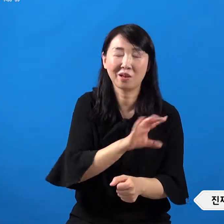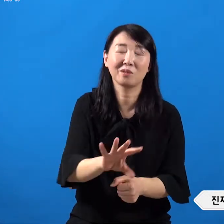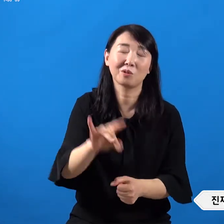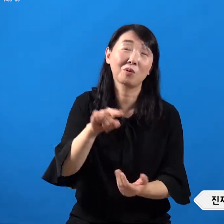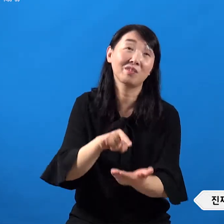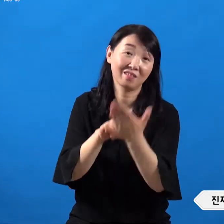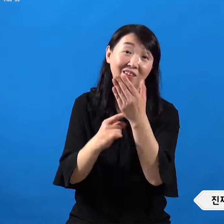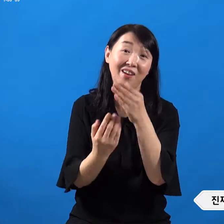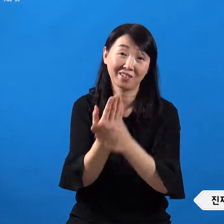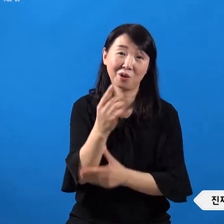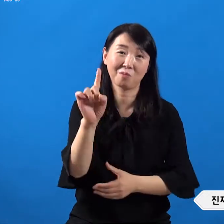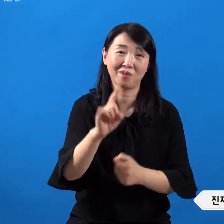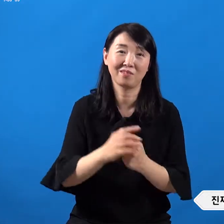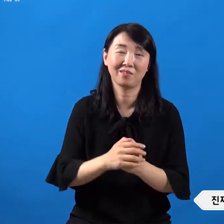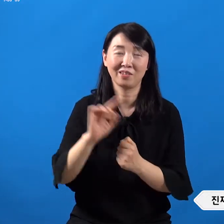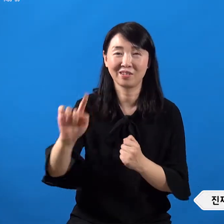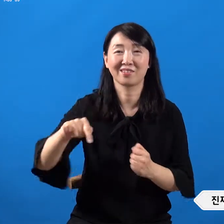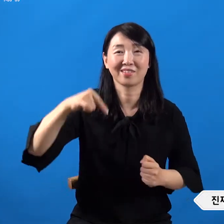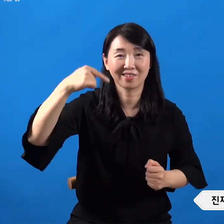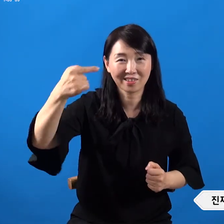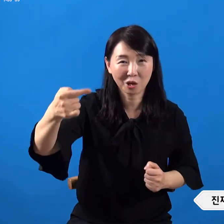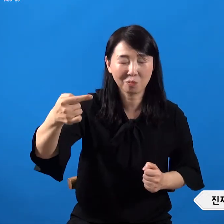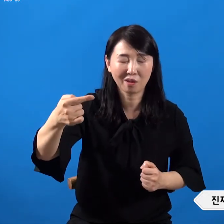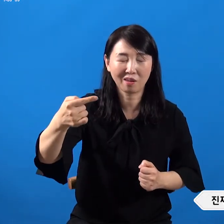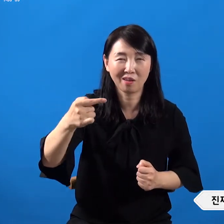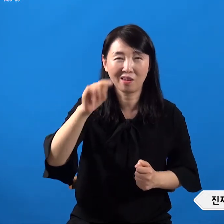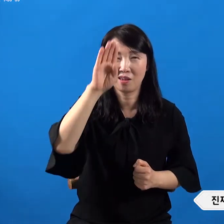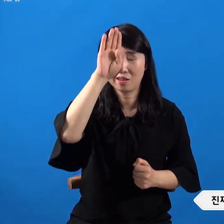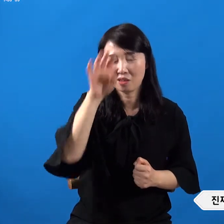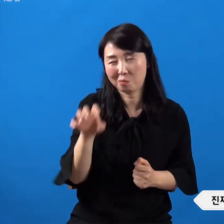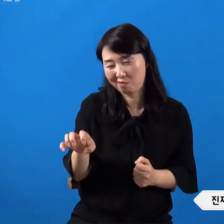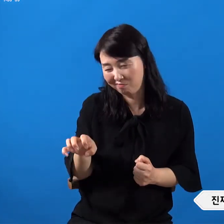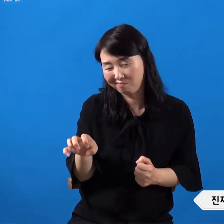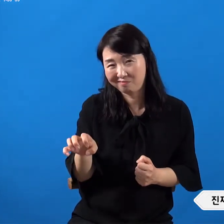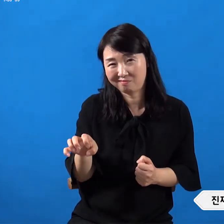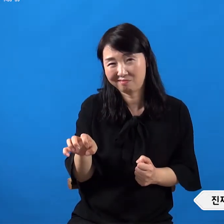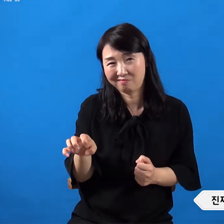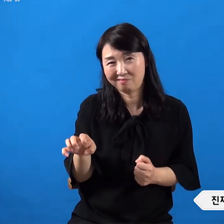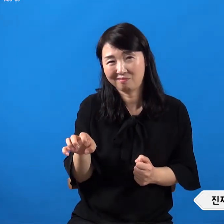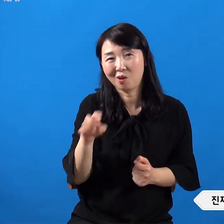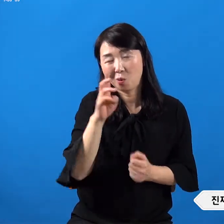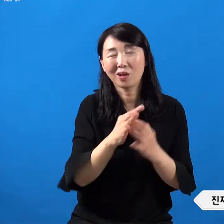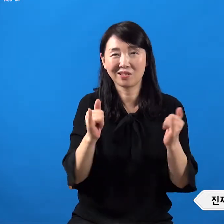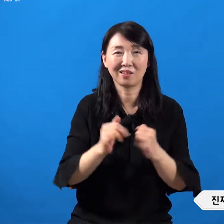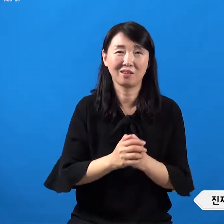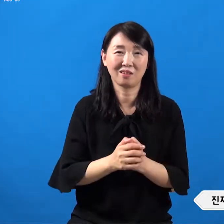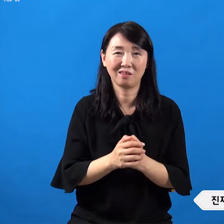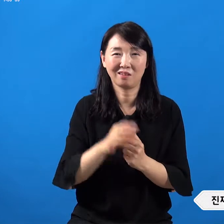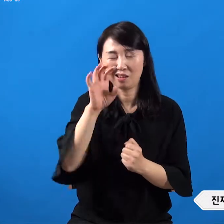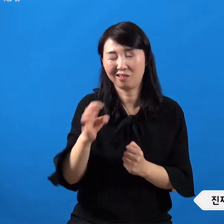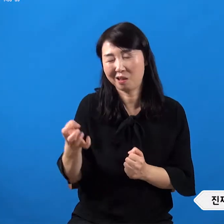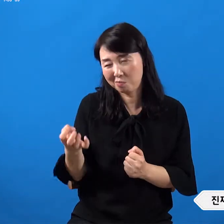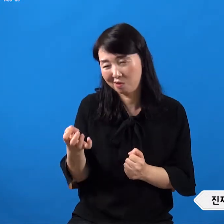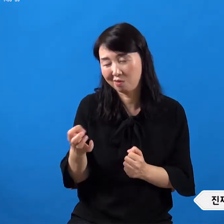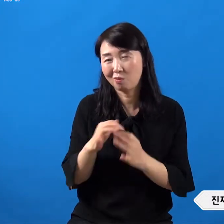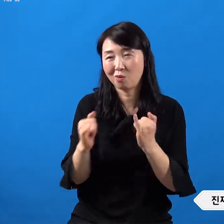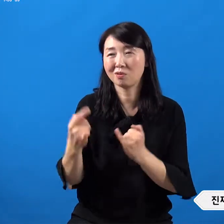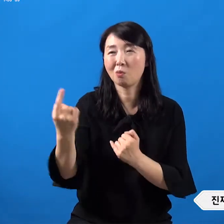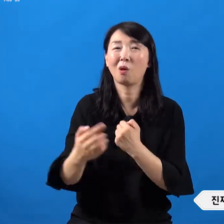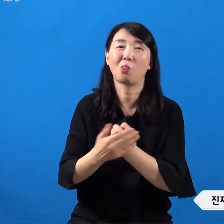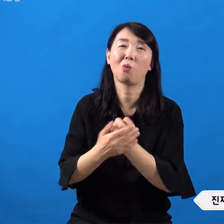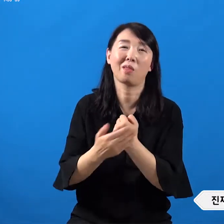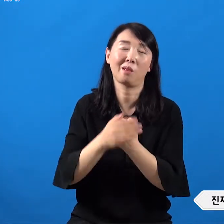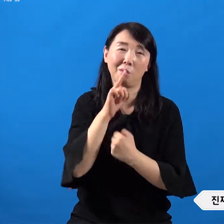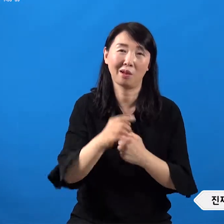번째 등장하는 사건이 바로 그 다음에 나오는 나병 환자의 이야기입니다. 나병 환자가 와서 주님께 도움을